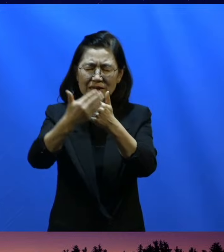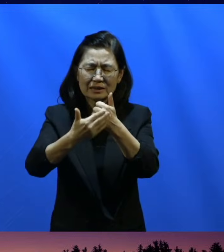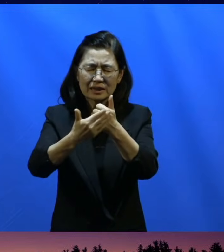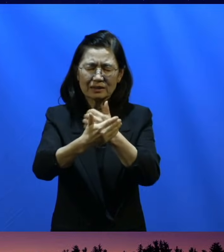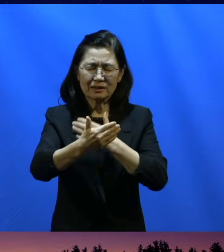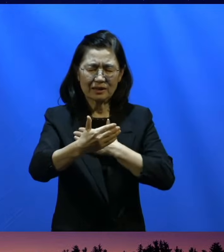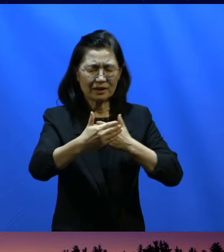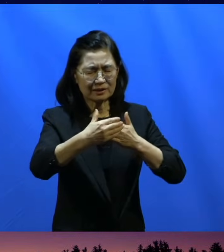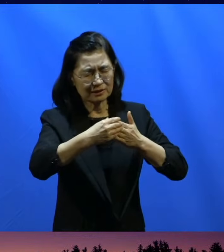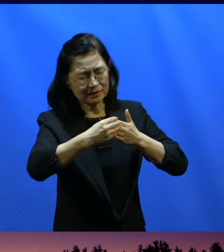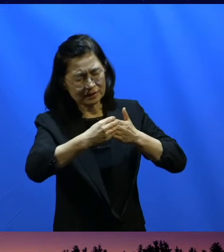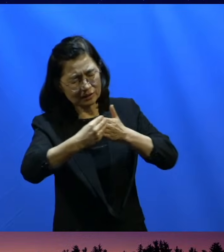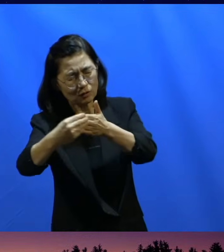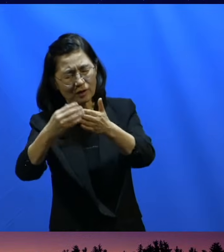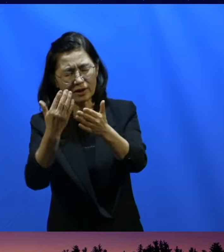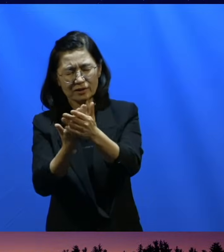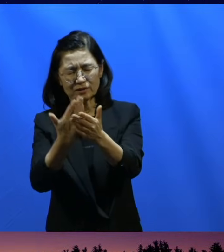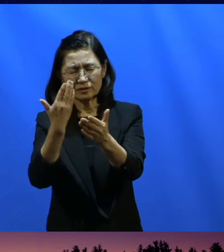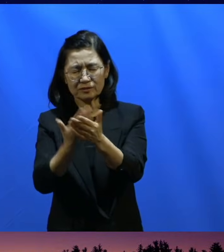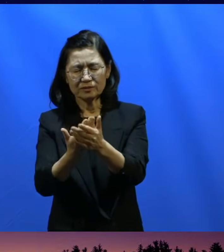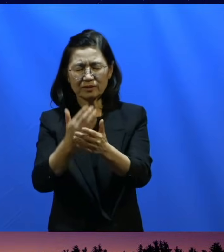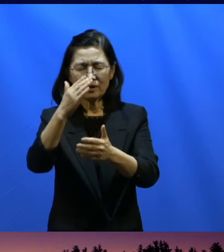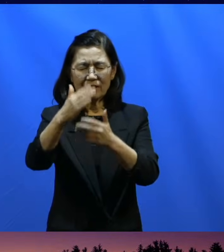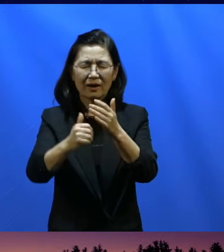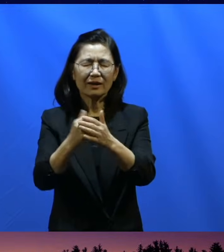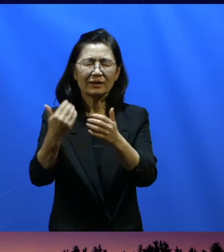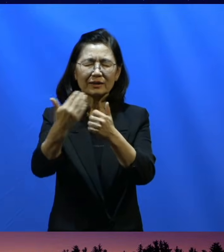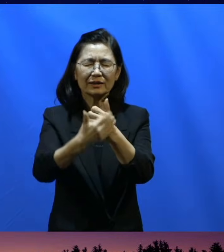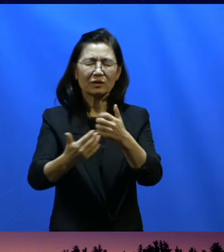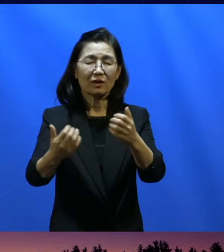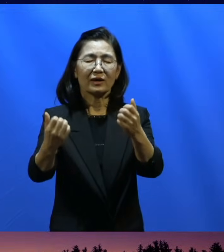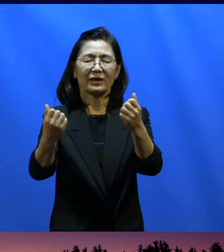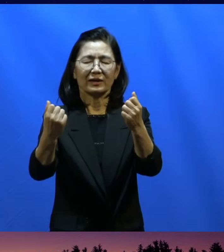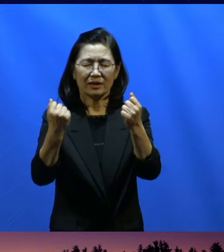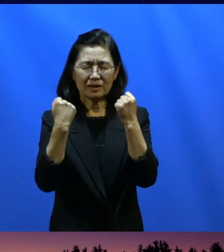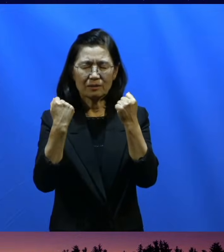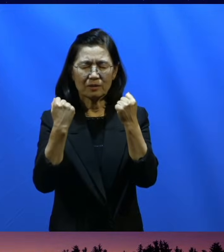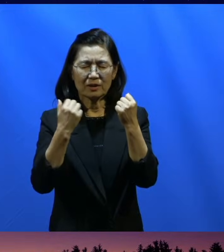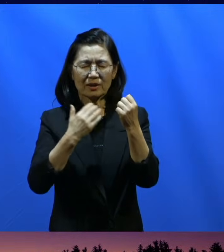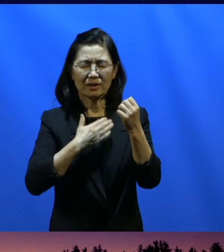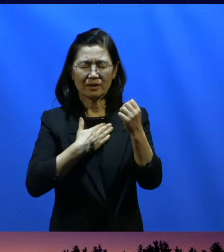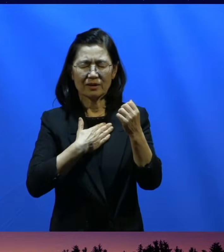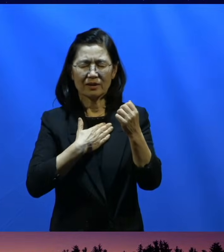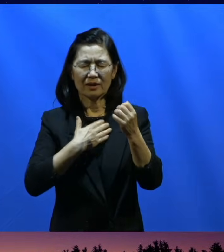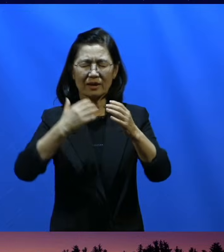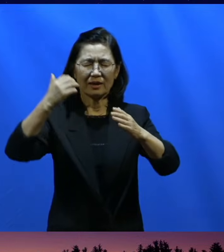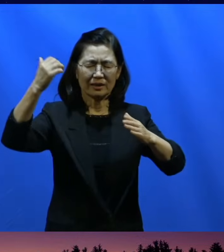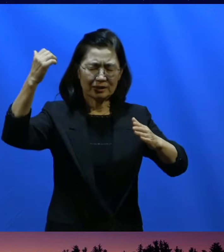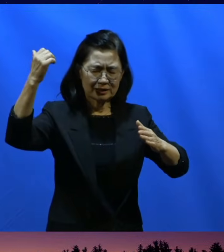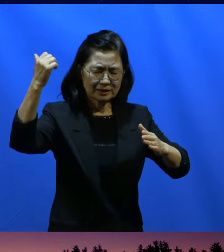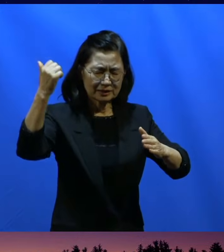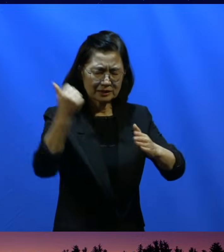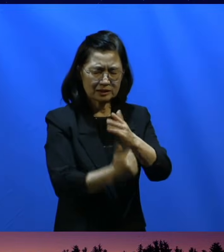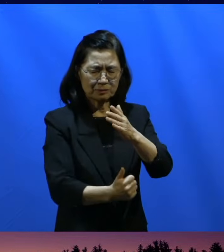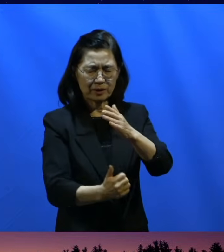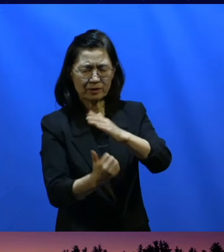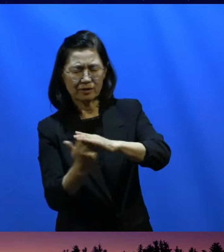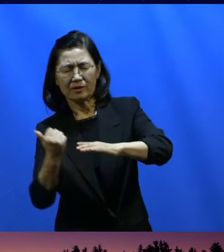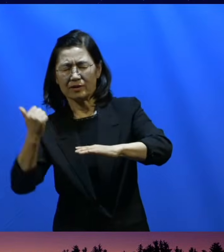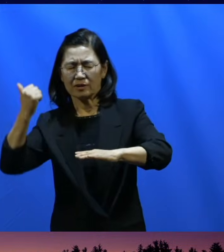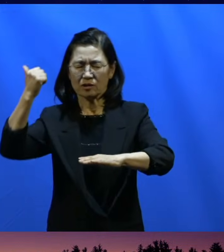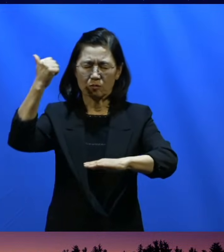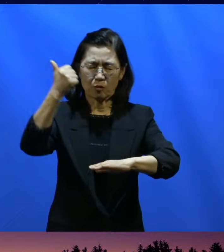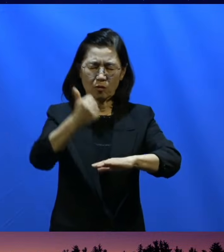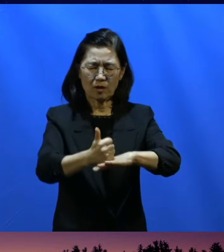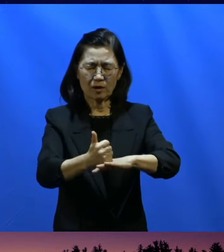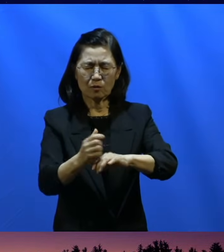인생 되게 하여 주시옵소서. 그 은혜의 힘이 내 인생의 모든 실패를 극복하고 커버하고 리셋하는 역사가